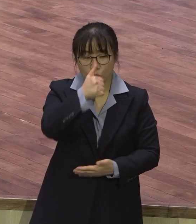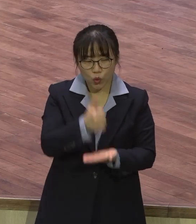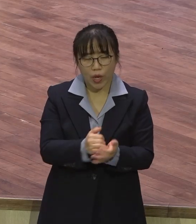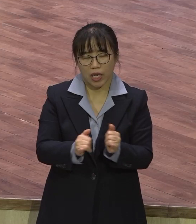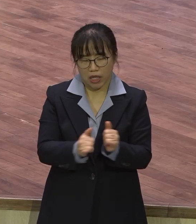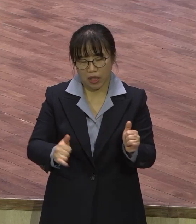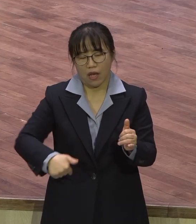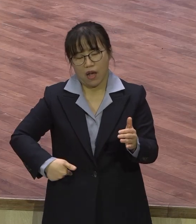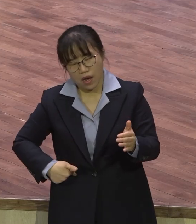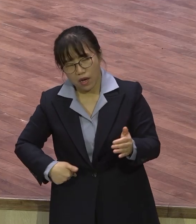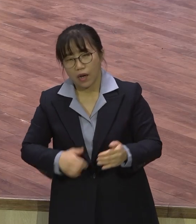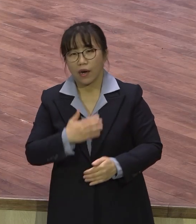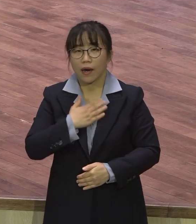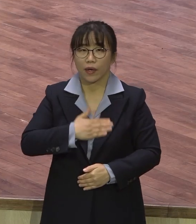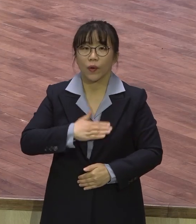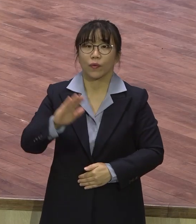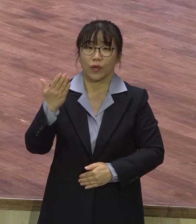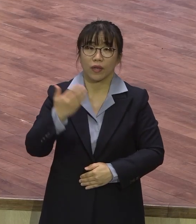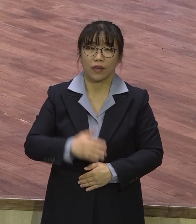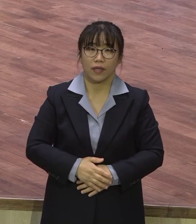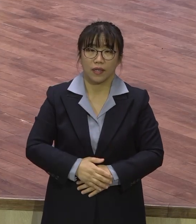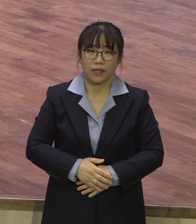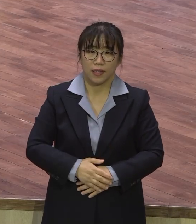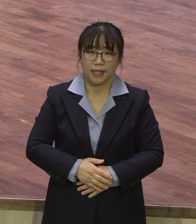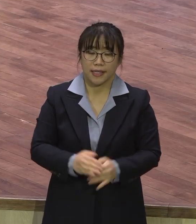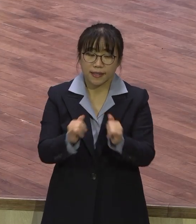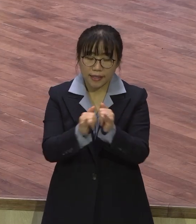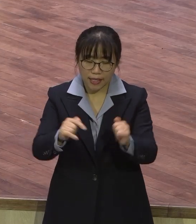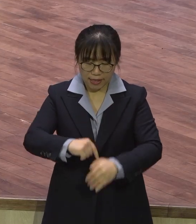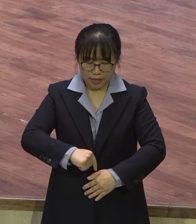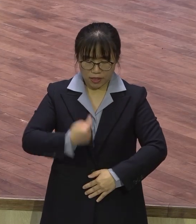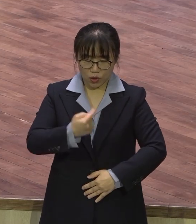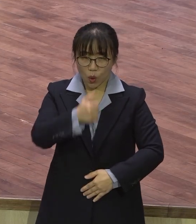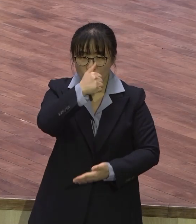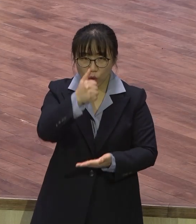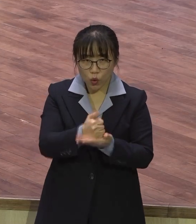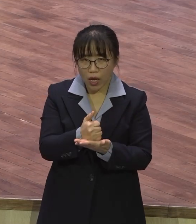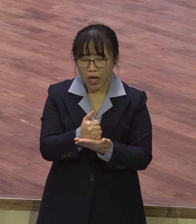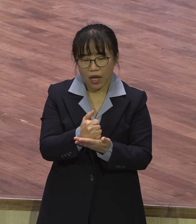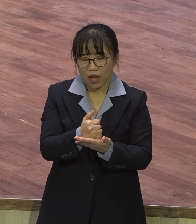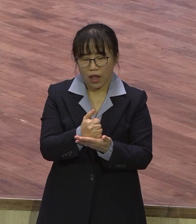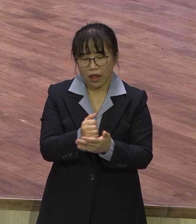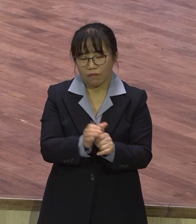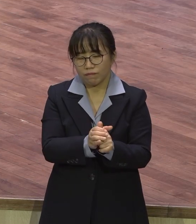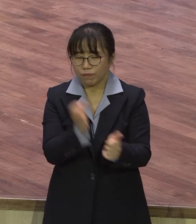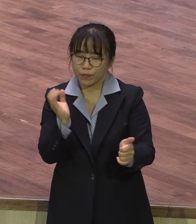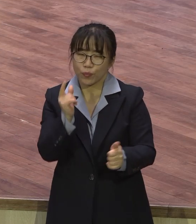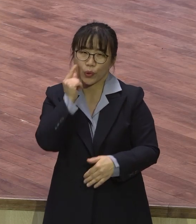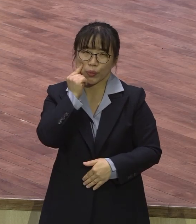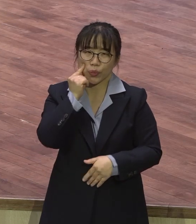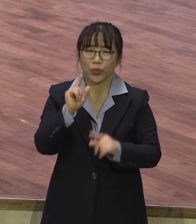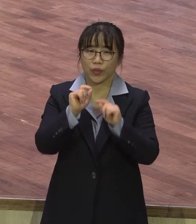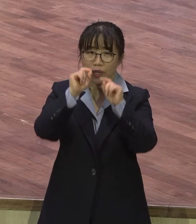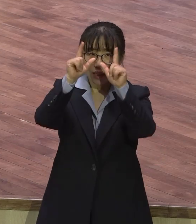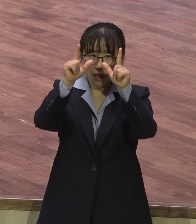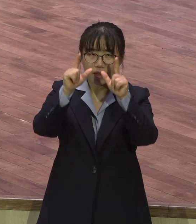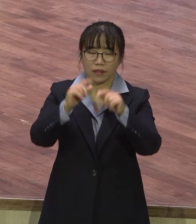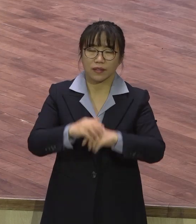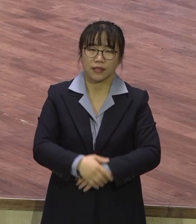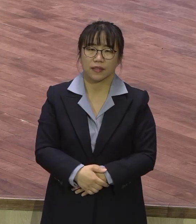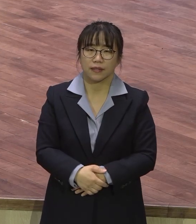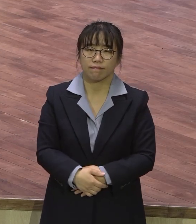사실을 깨닫게 되죠 인간 스스로 죄 문제에서 벗어날 수 없다는 사실을 깨닫게 됩니다 율법은 그것을 깨닫게